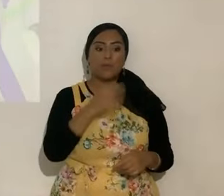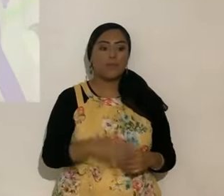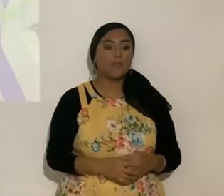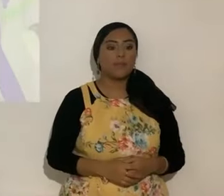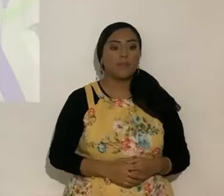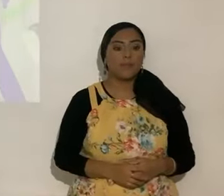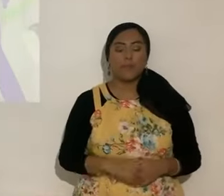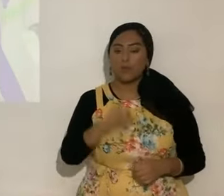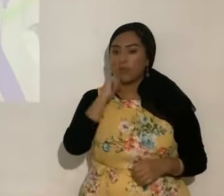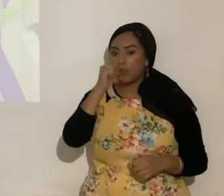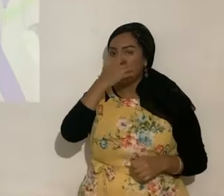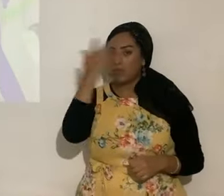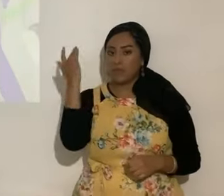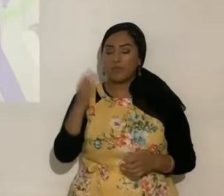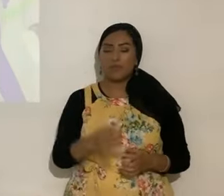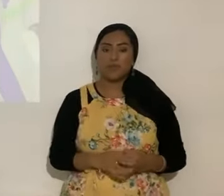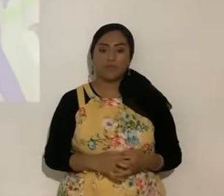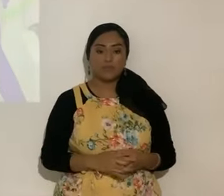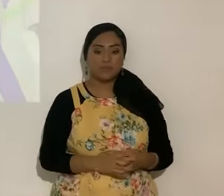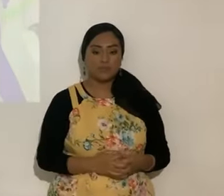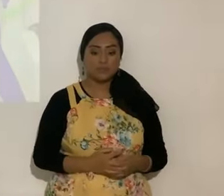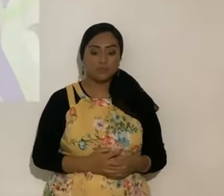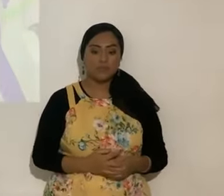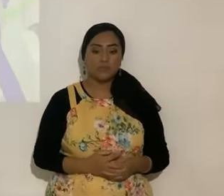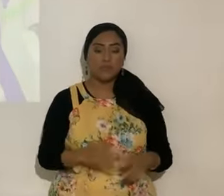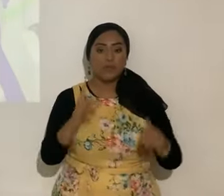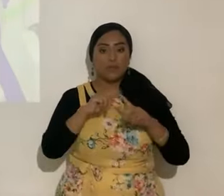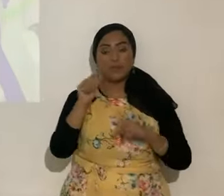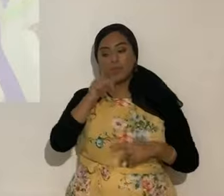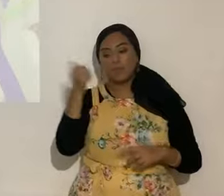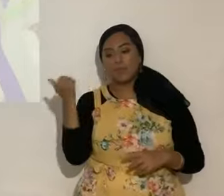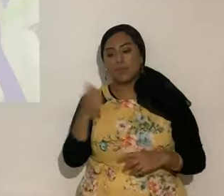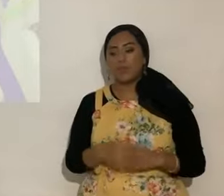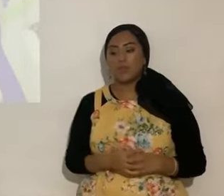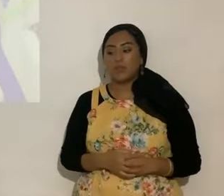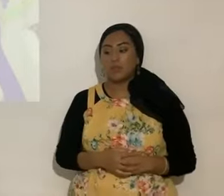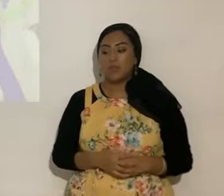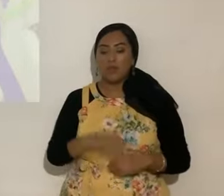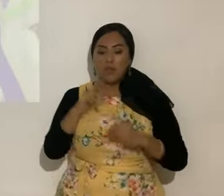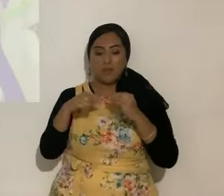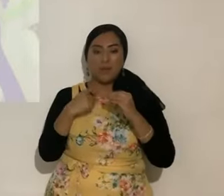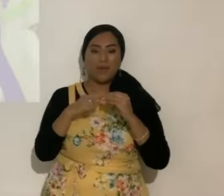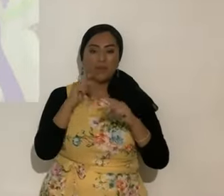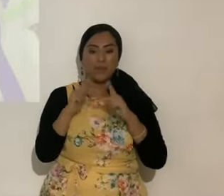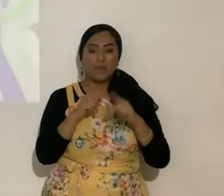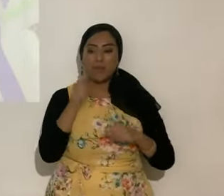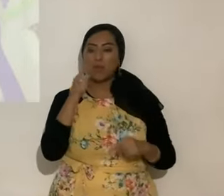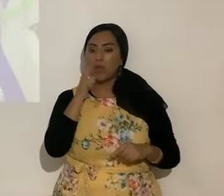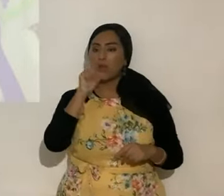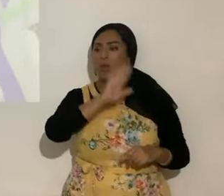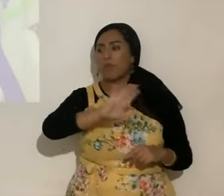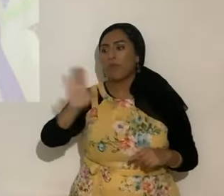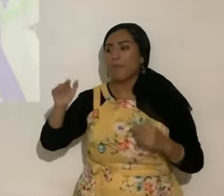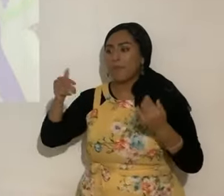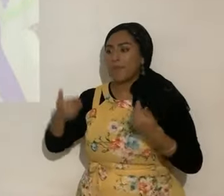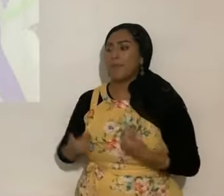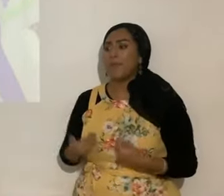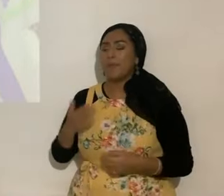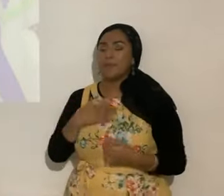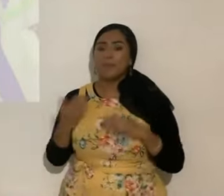Aleluya, que no se te olvide. ¿Sí? Pero en el otro caso, de la gente que dice, por tu culpa me estoy